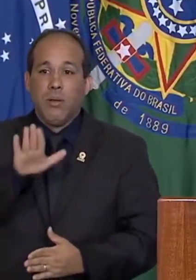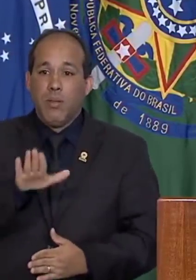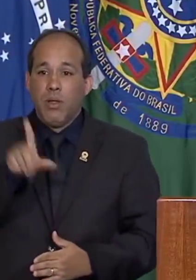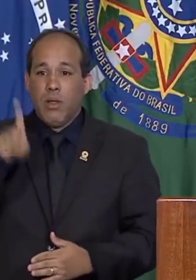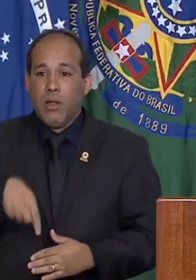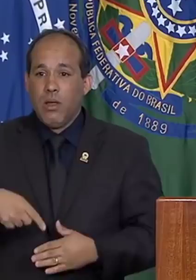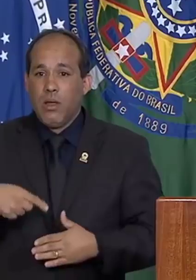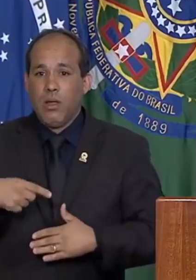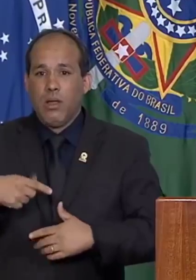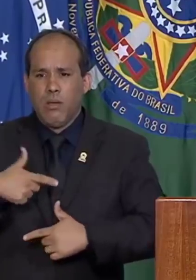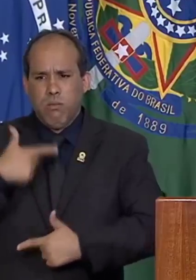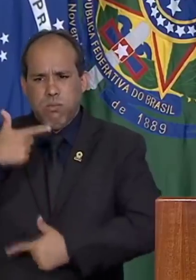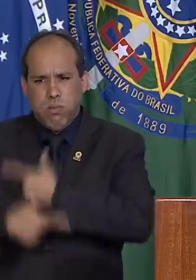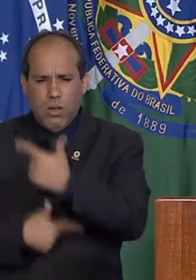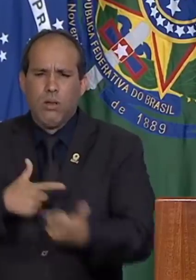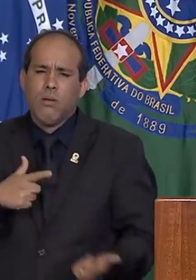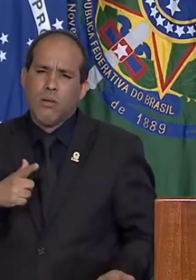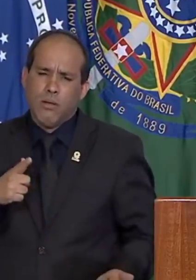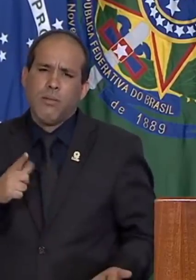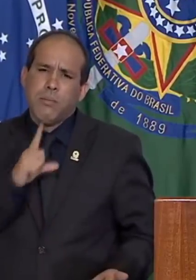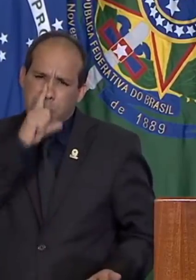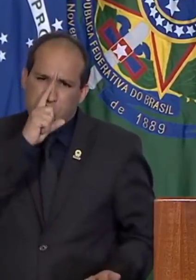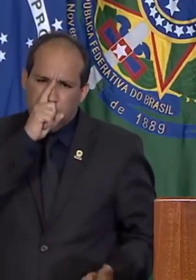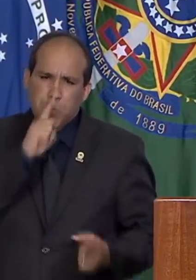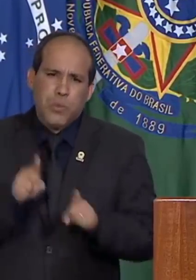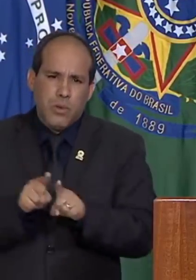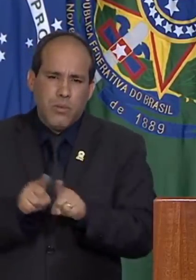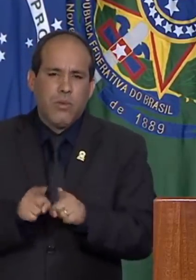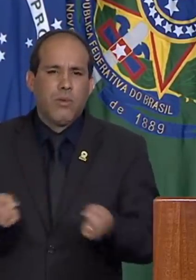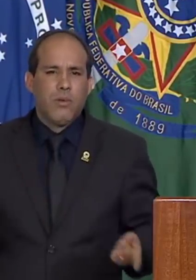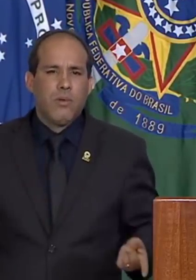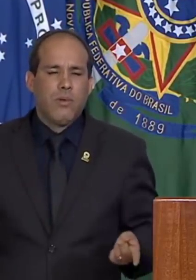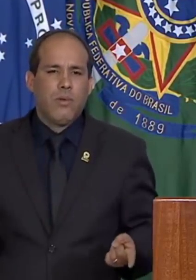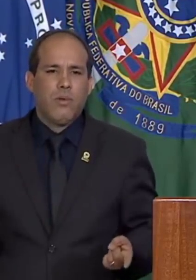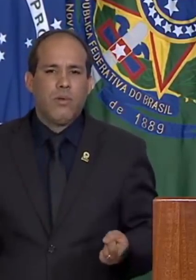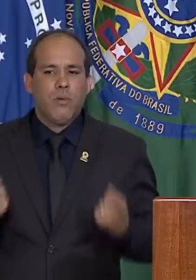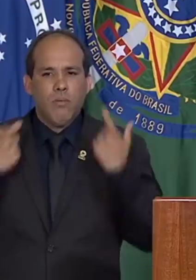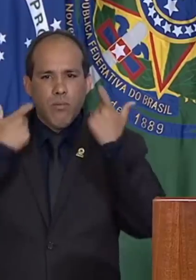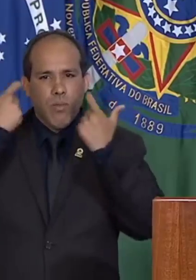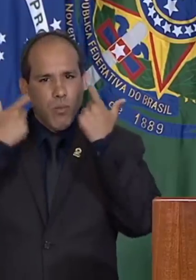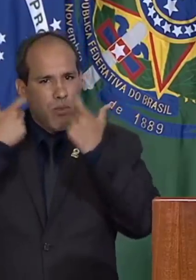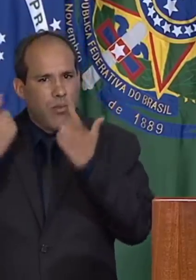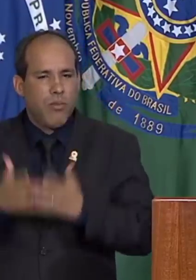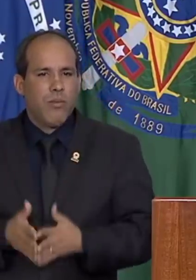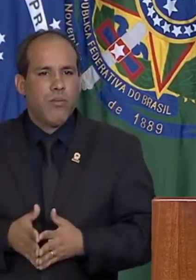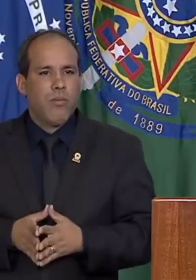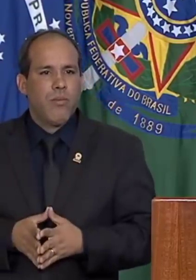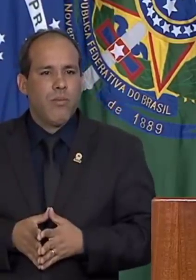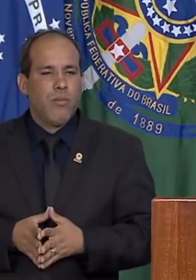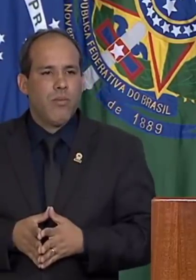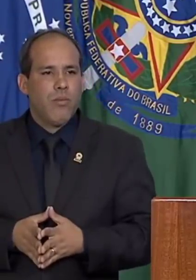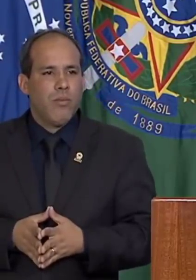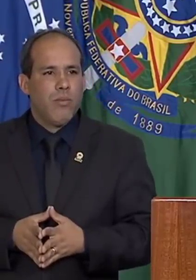uma atividade de risco muitas vezes. E também de muita preocupação. Afinal